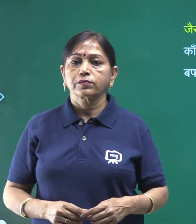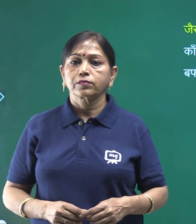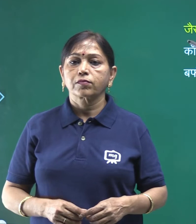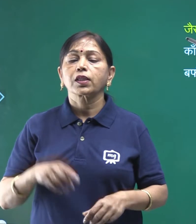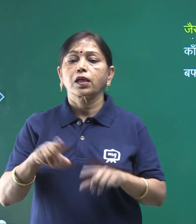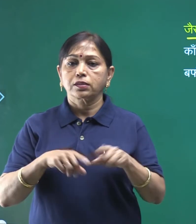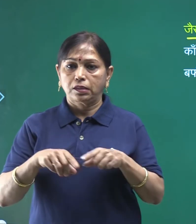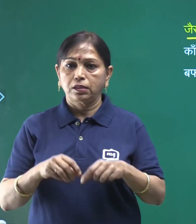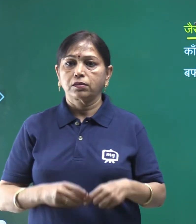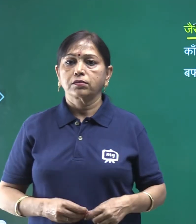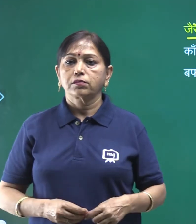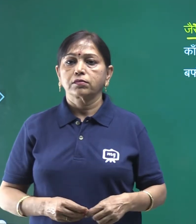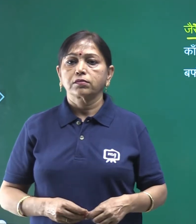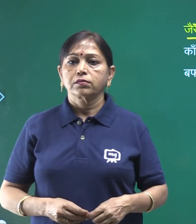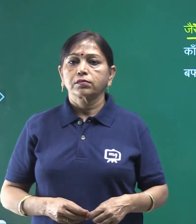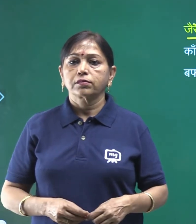जैसे